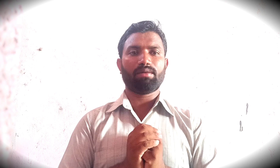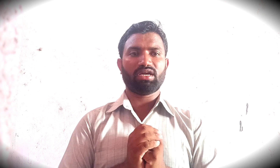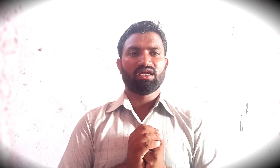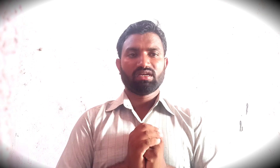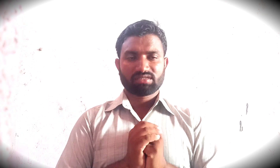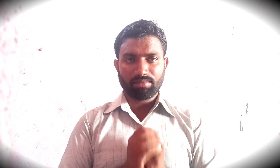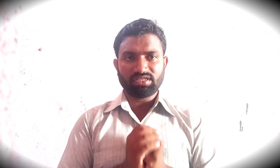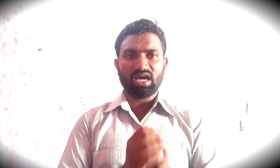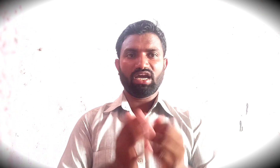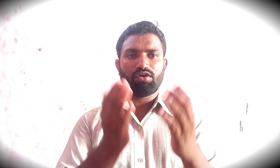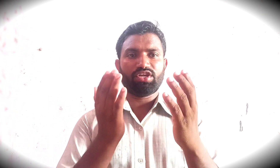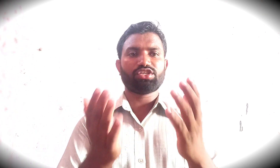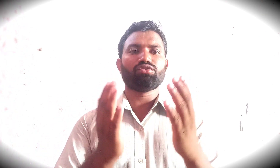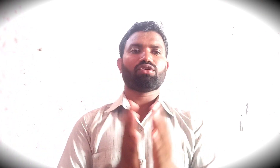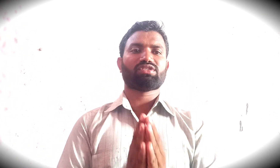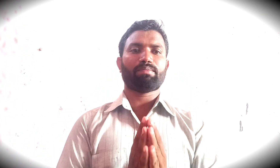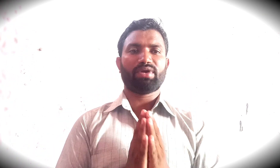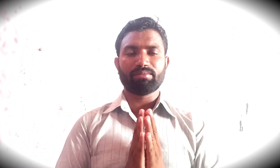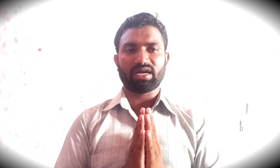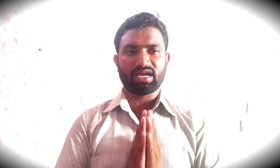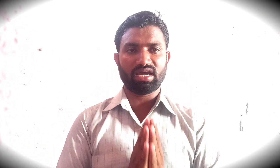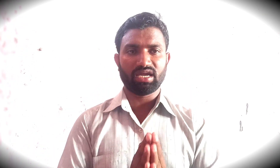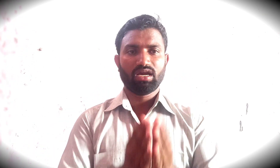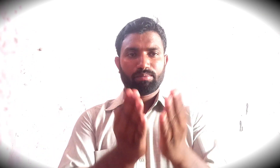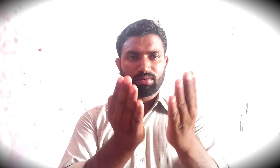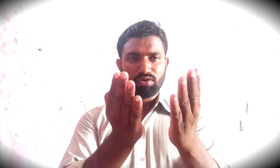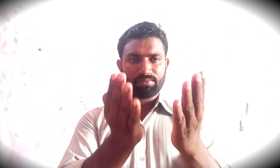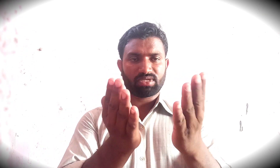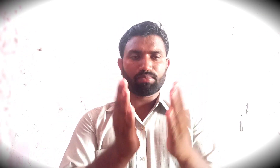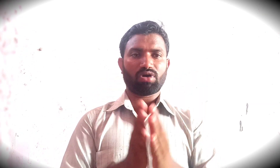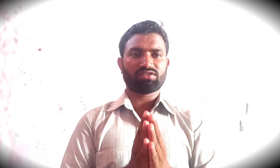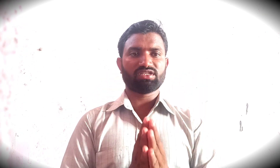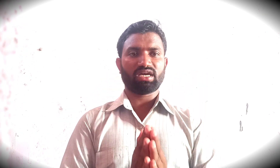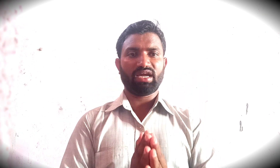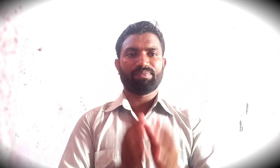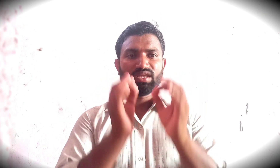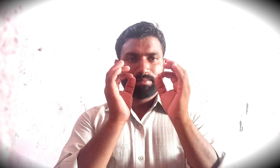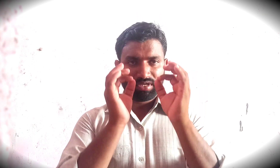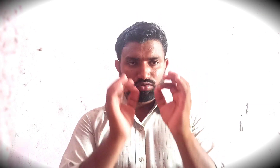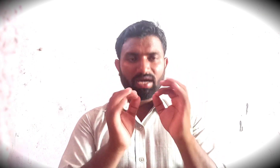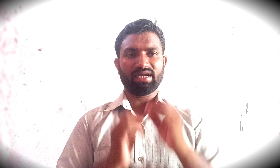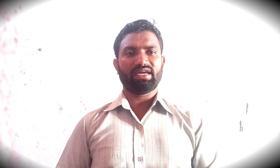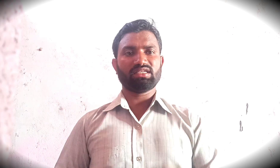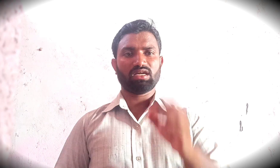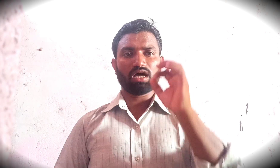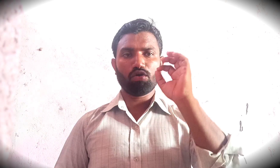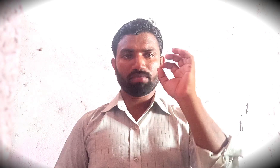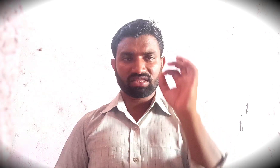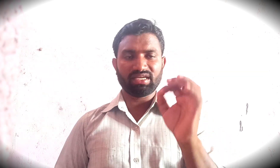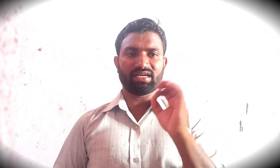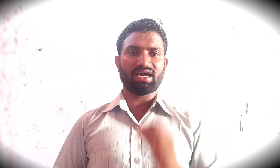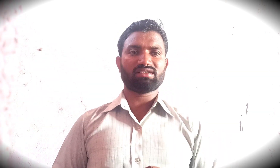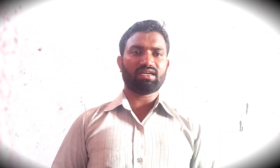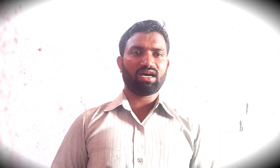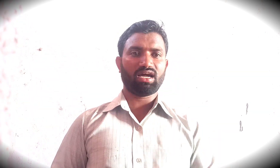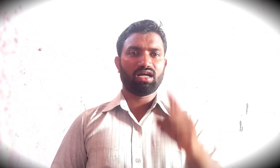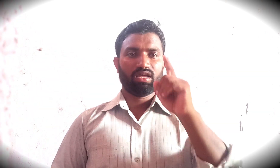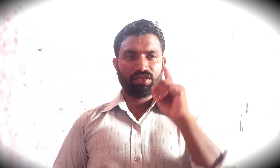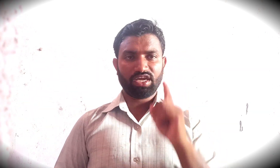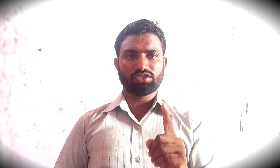हमें समझना है, और यीशु से प्रेम करना है। प्रभु आप सबको आशीष करें। मैं दोबारा कहना चाहता हूं, मत्ती 28:18, यीशु